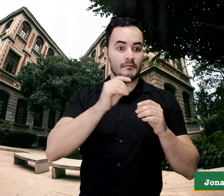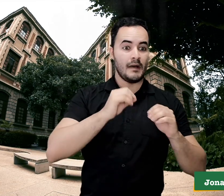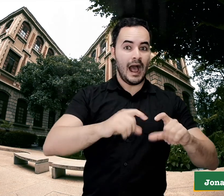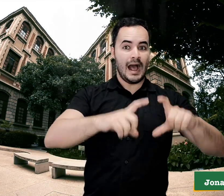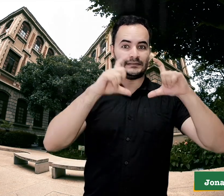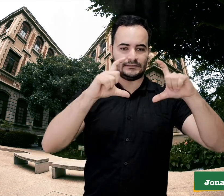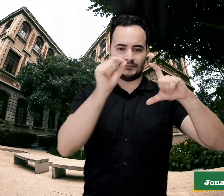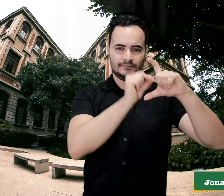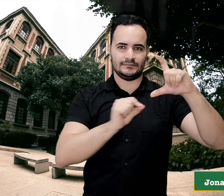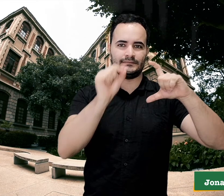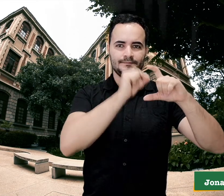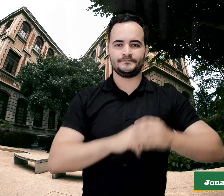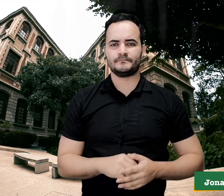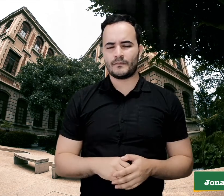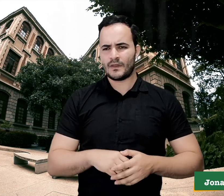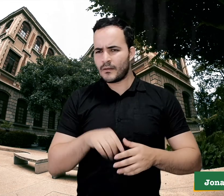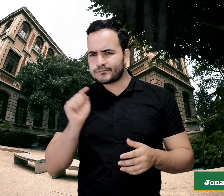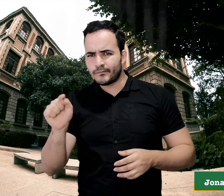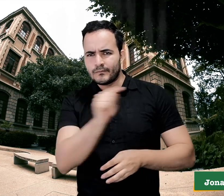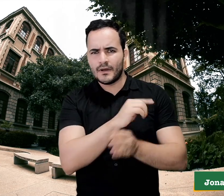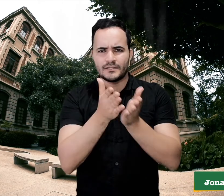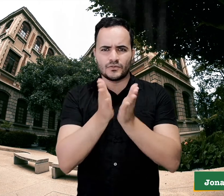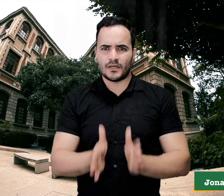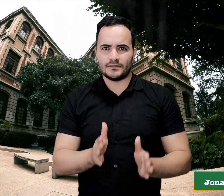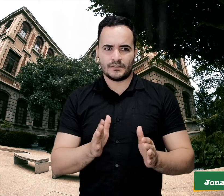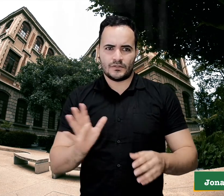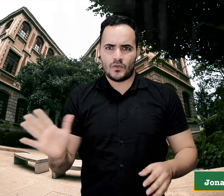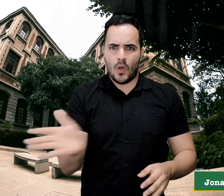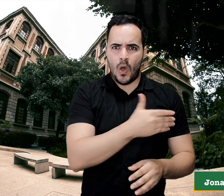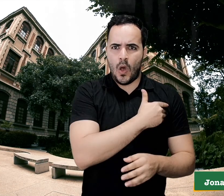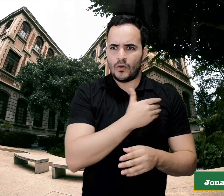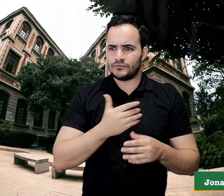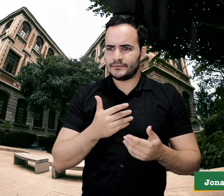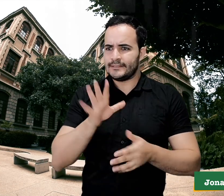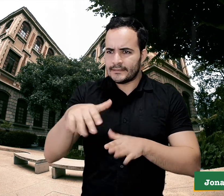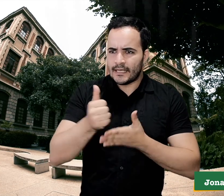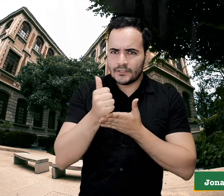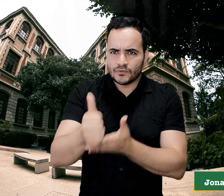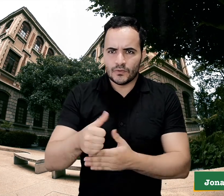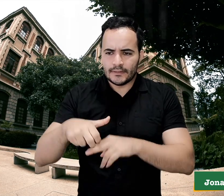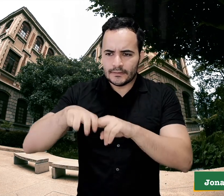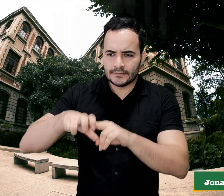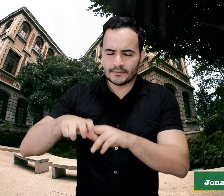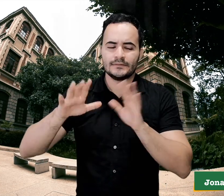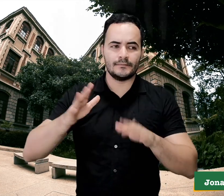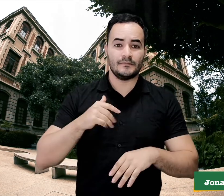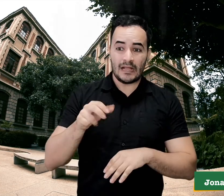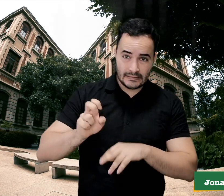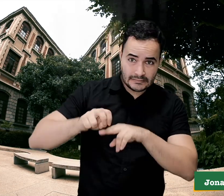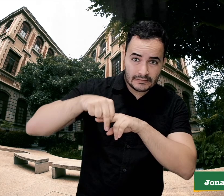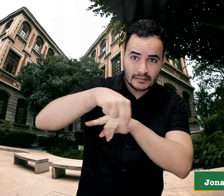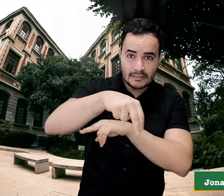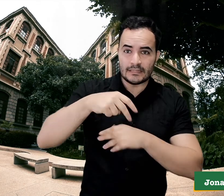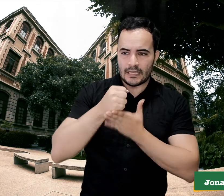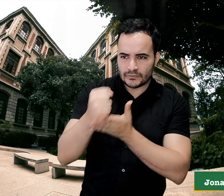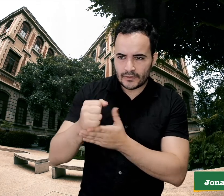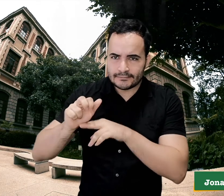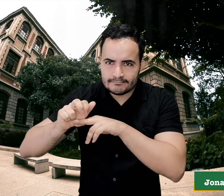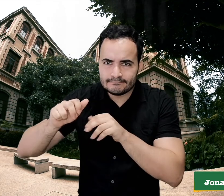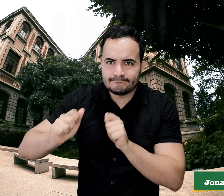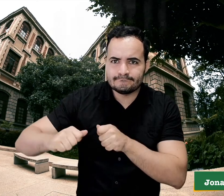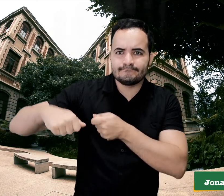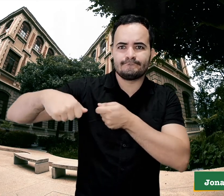El salón estaba lleno de estudiantes que había que ayudarlos a sentarse, a pararse, no podían